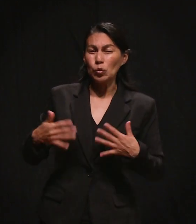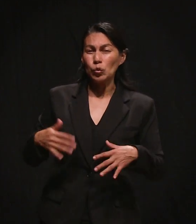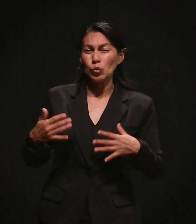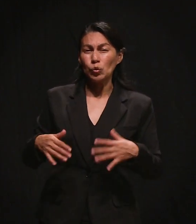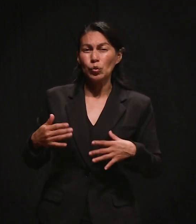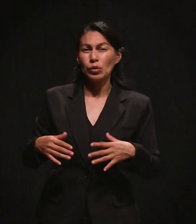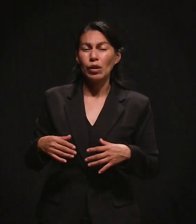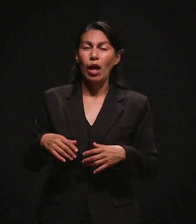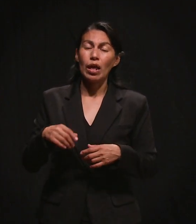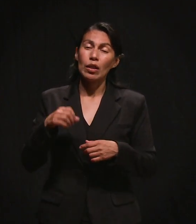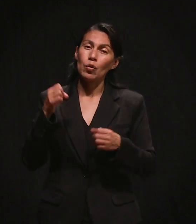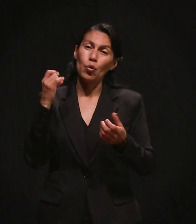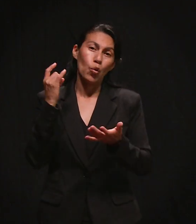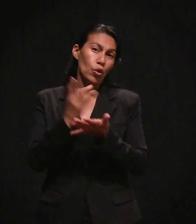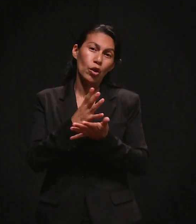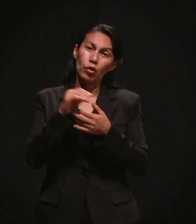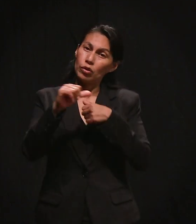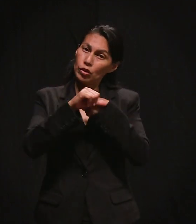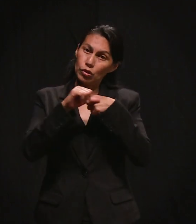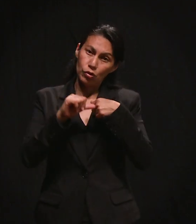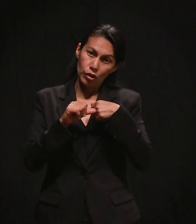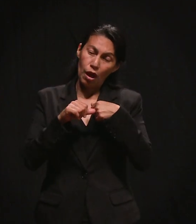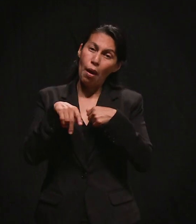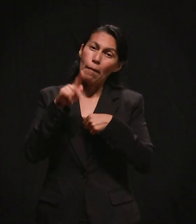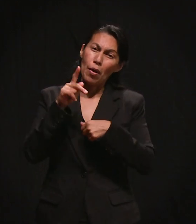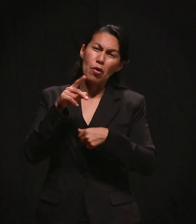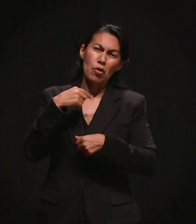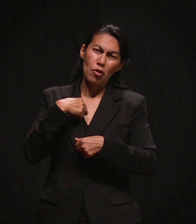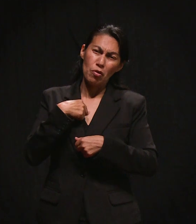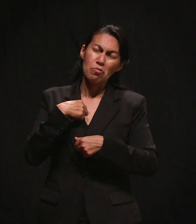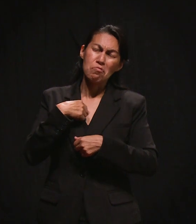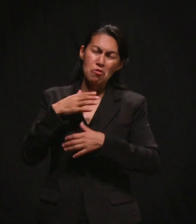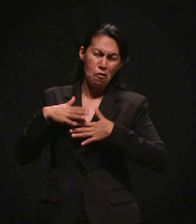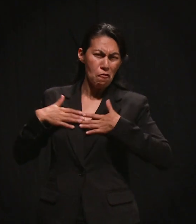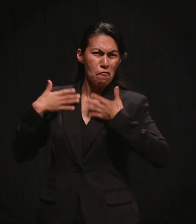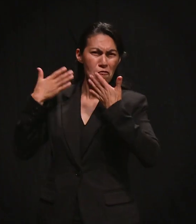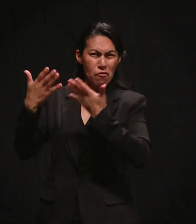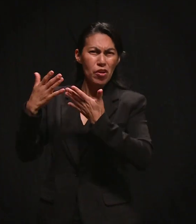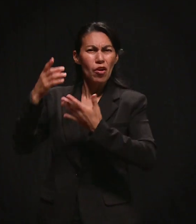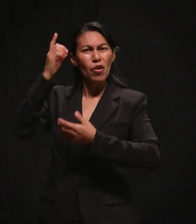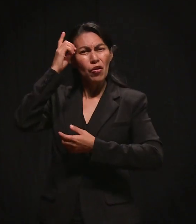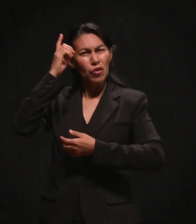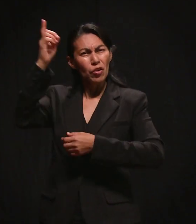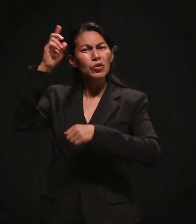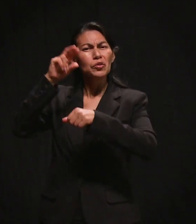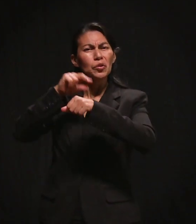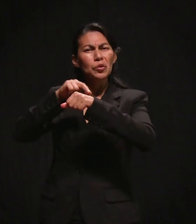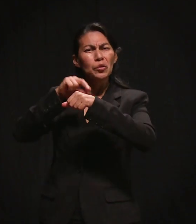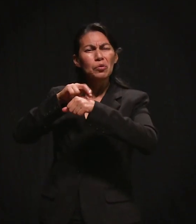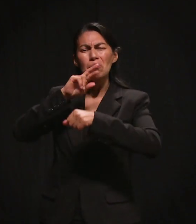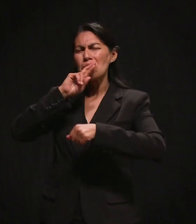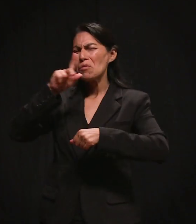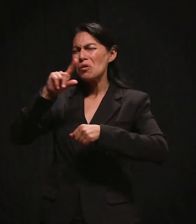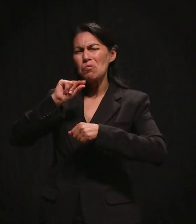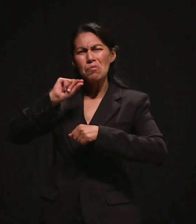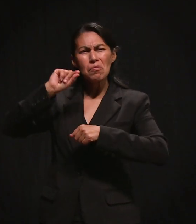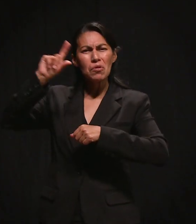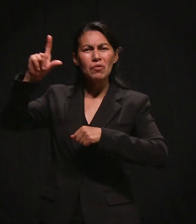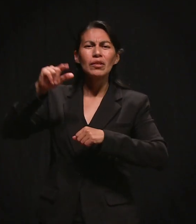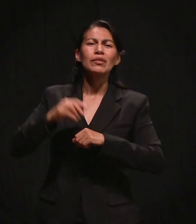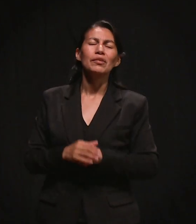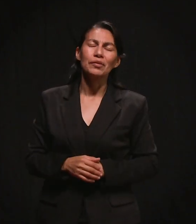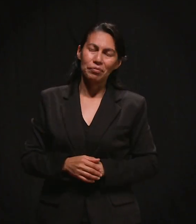yo tengo fe en mi médico de cabecera. Amén. Sí, Dios tiene maneras, mil formas de hacerlo.